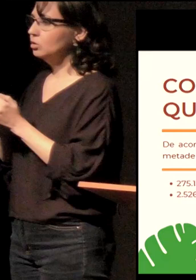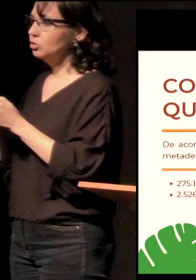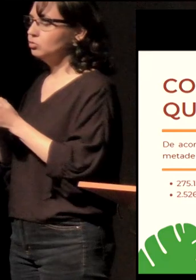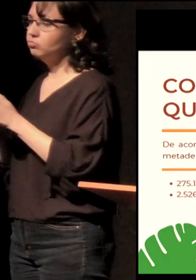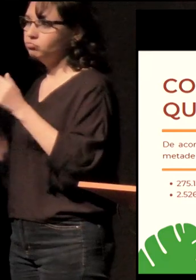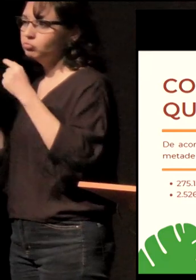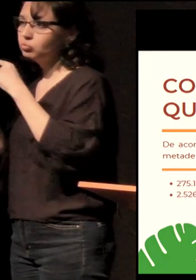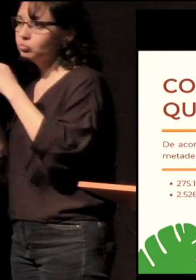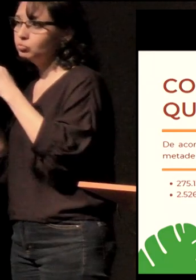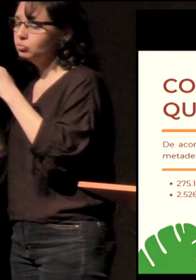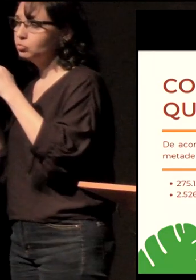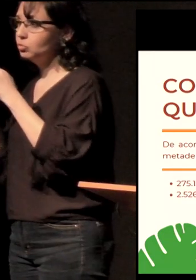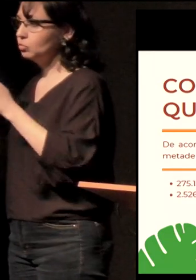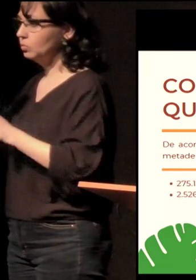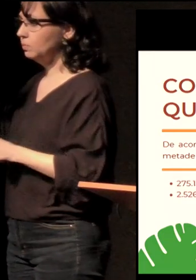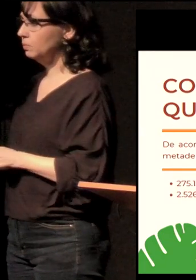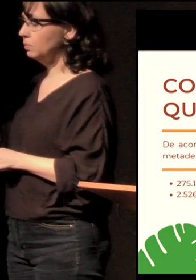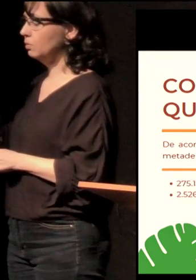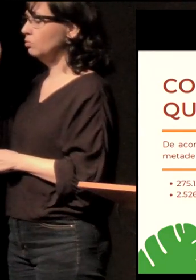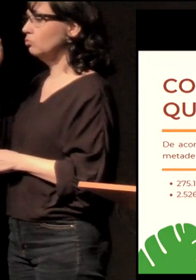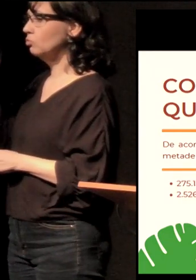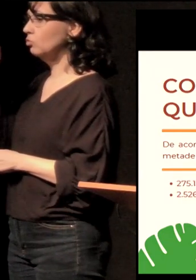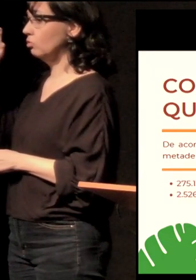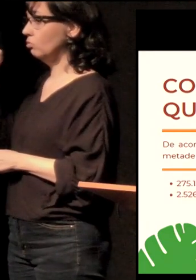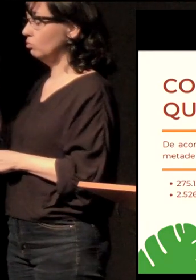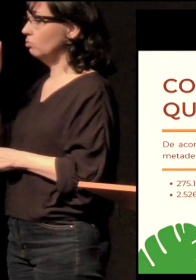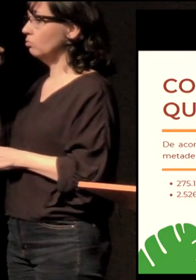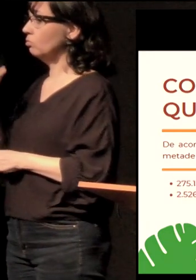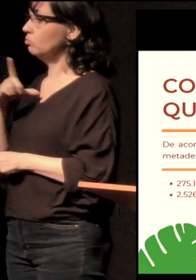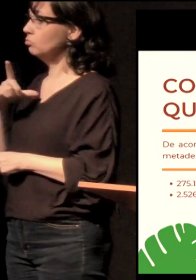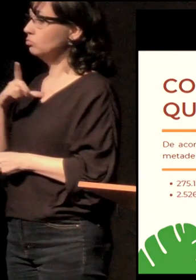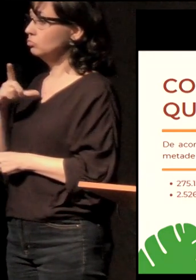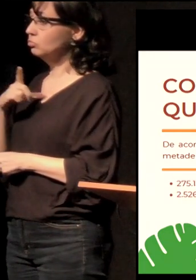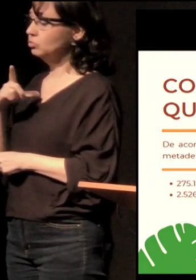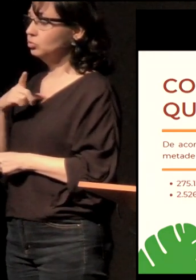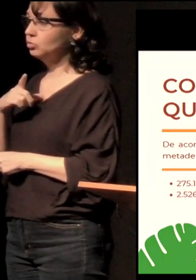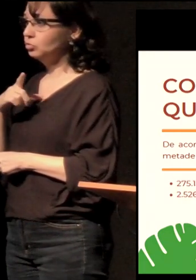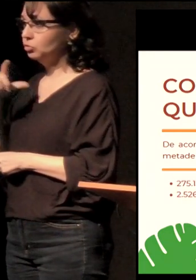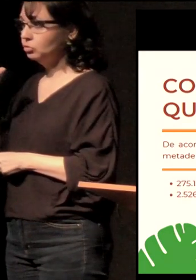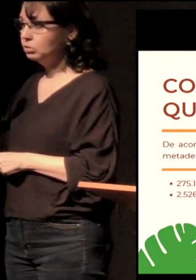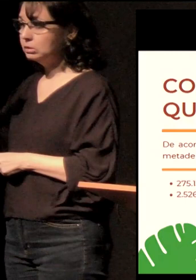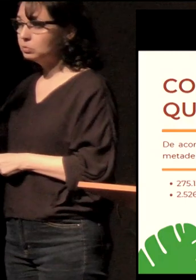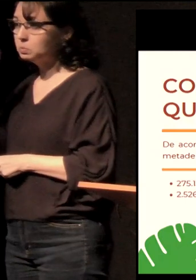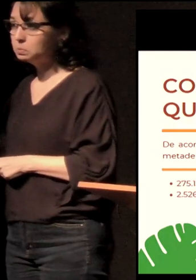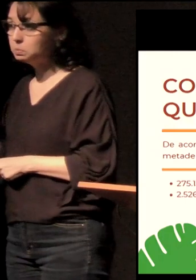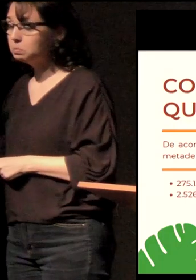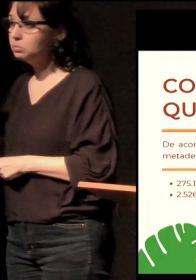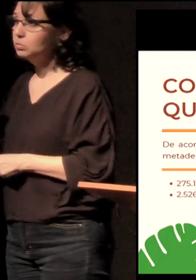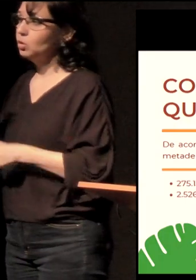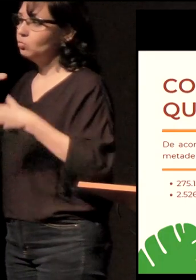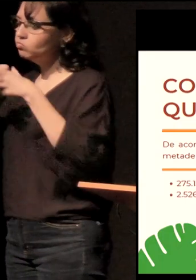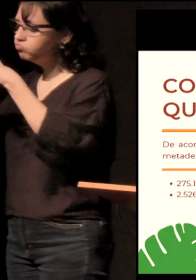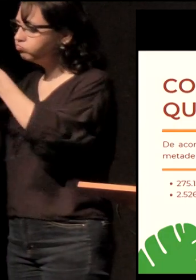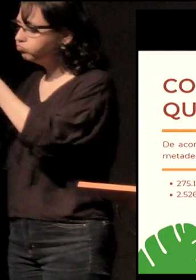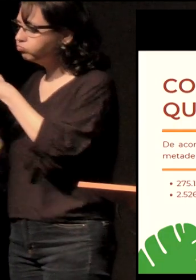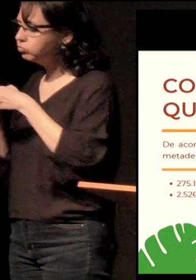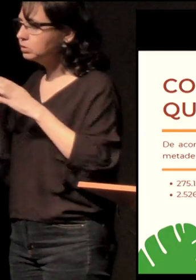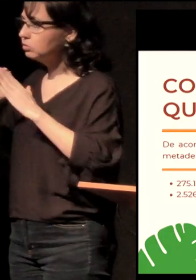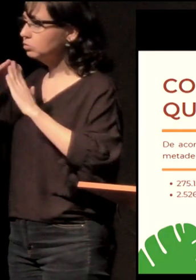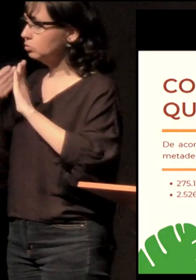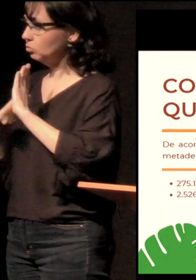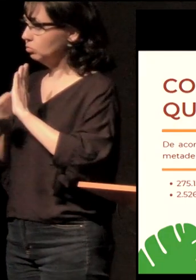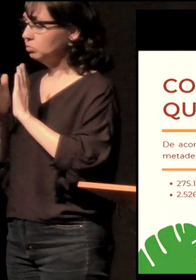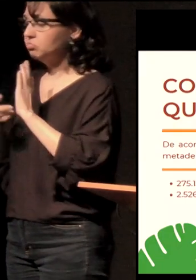em 2019 5.972 comunidades de Quilombo no Brasil é Antes de eu começar a usar a estudar